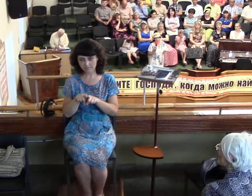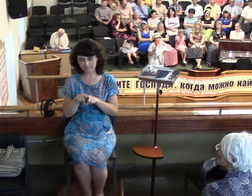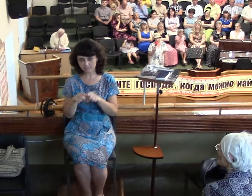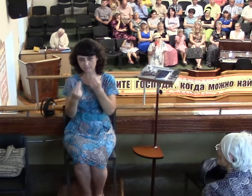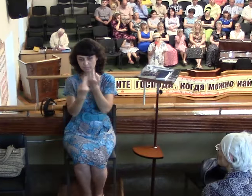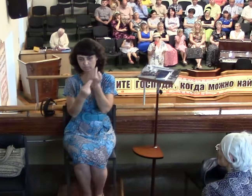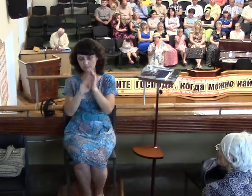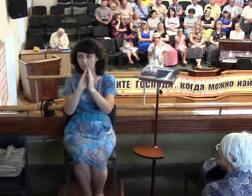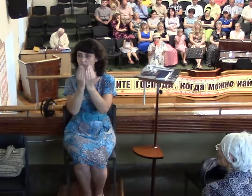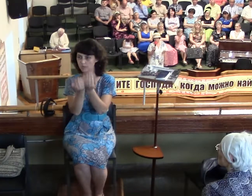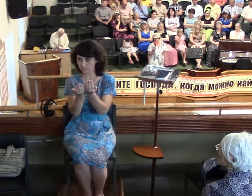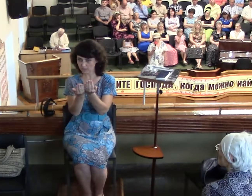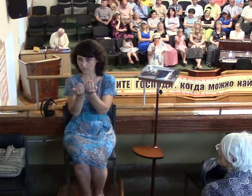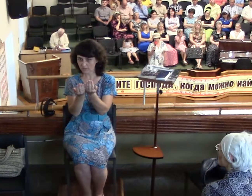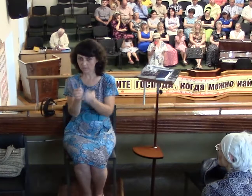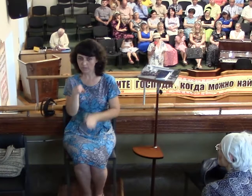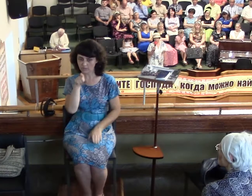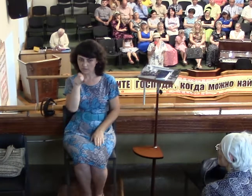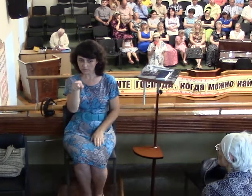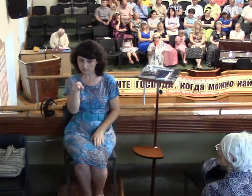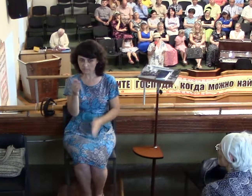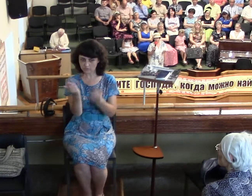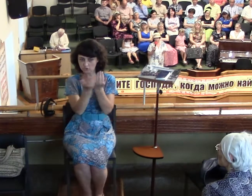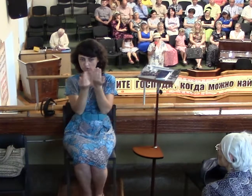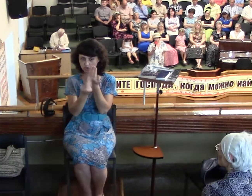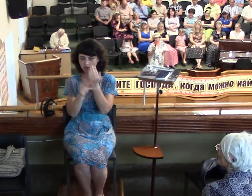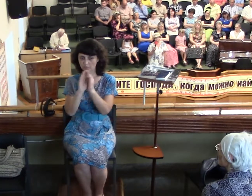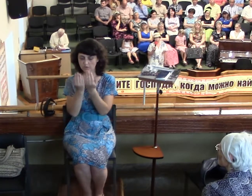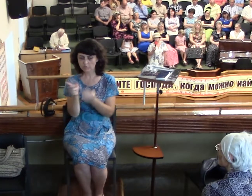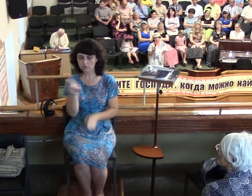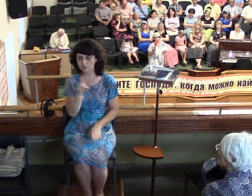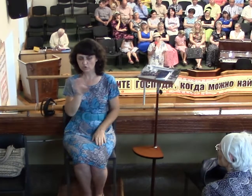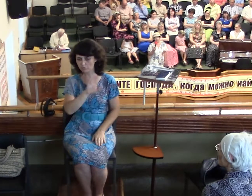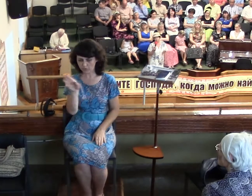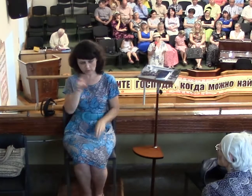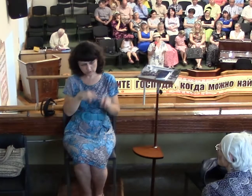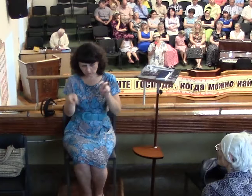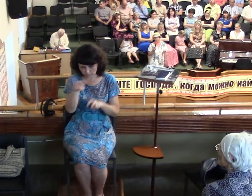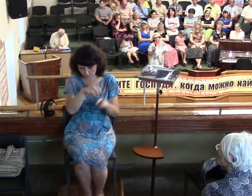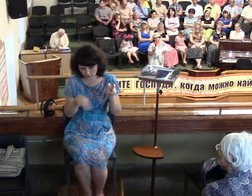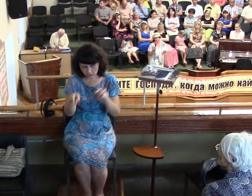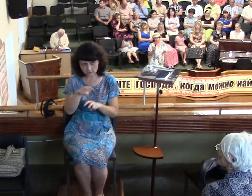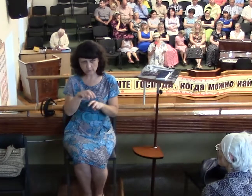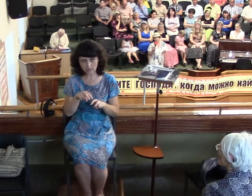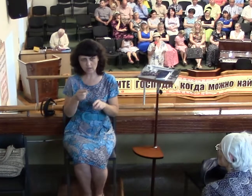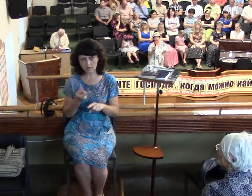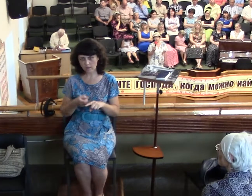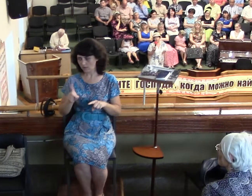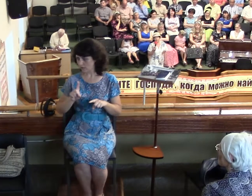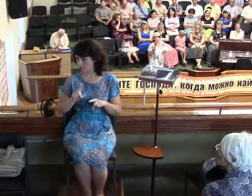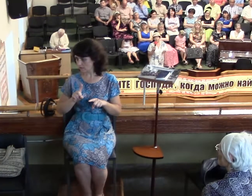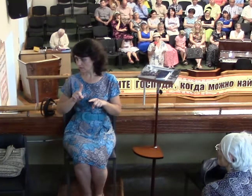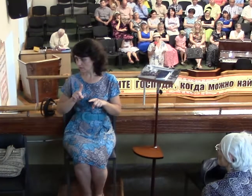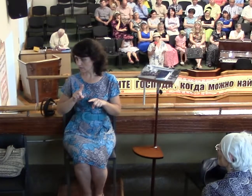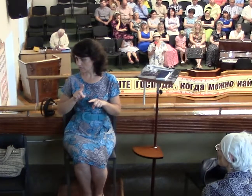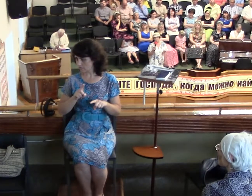Читайте Библию, чтоб вам не заблудиться, чтоб вас никто не смог от Господа отвлечь, чтоб